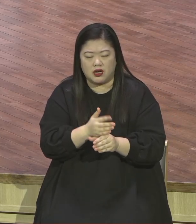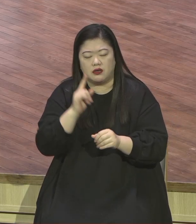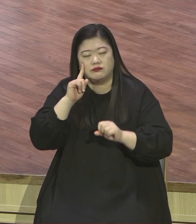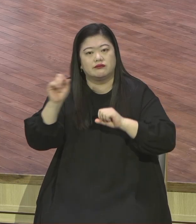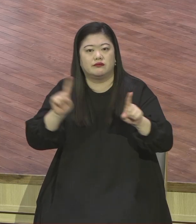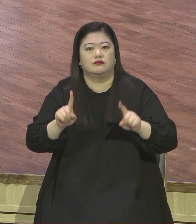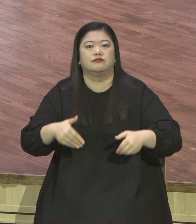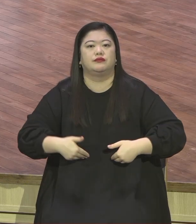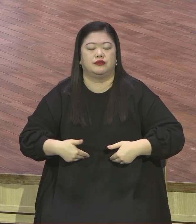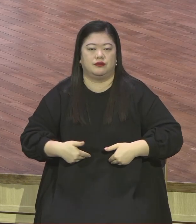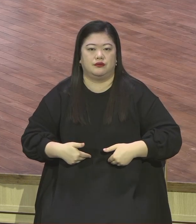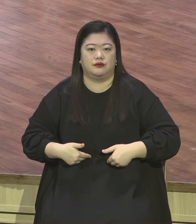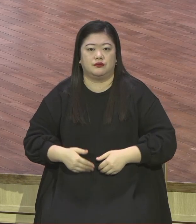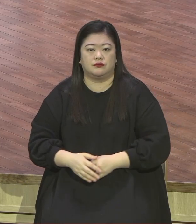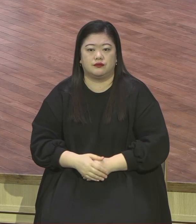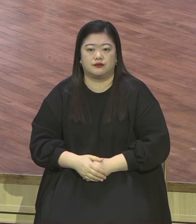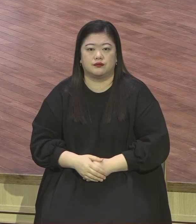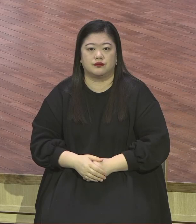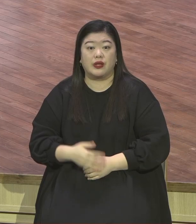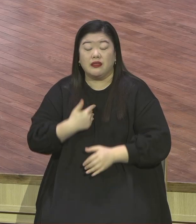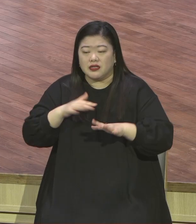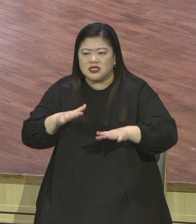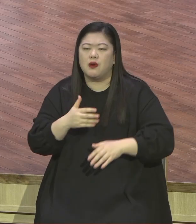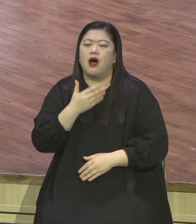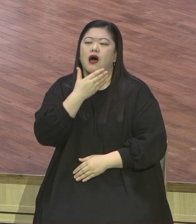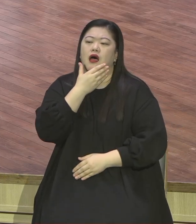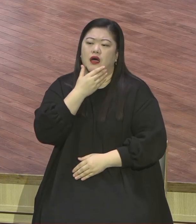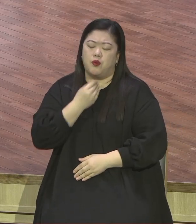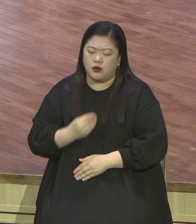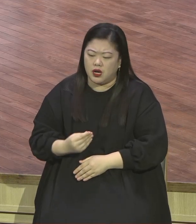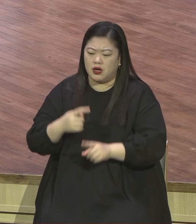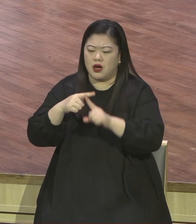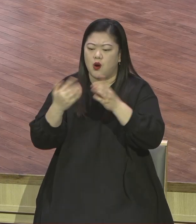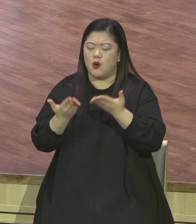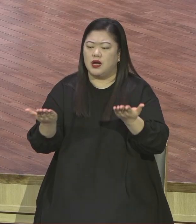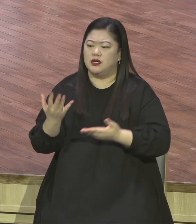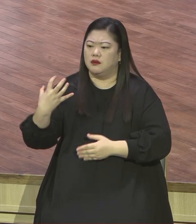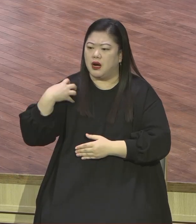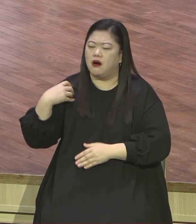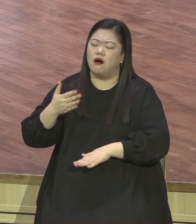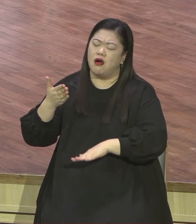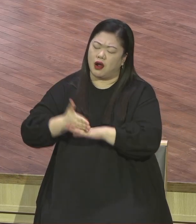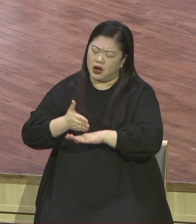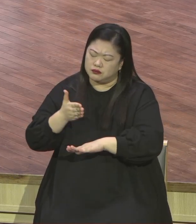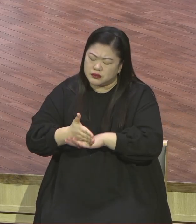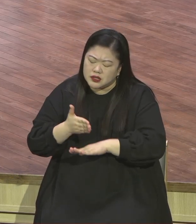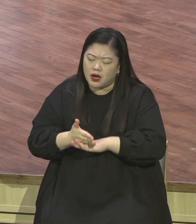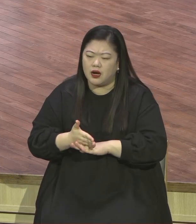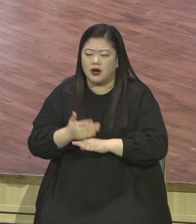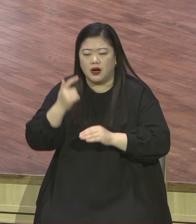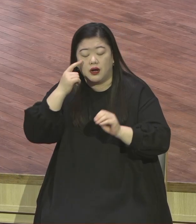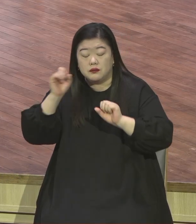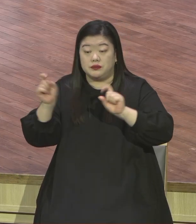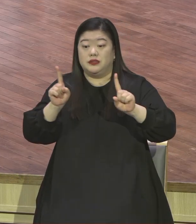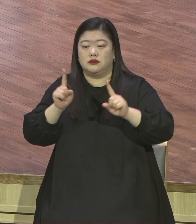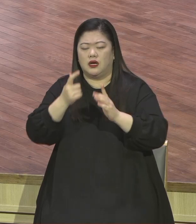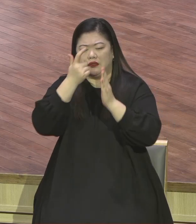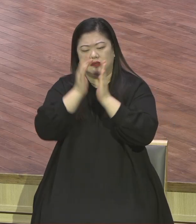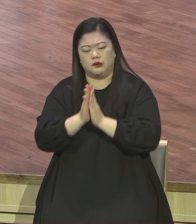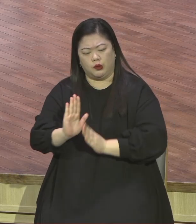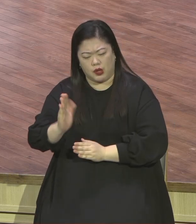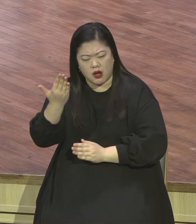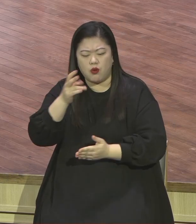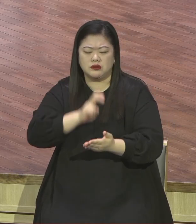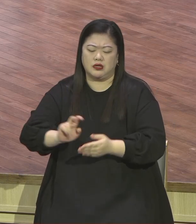차려야 돼 나 너무 행복해 난 직분에 너무 감사해 이것 때문에 깨울게 이것 때문에 기도하고